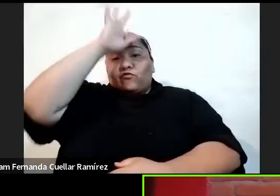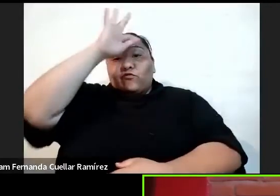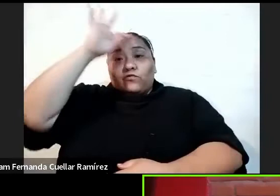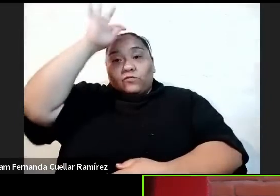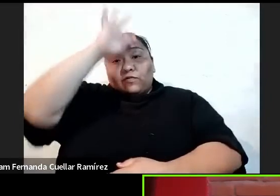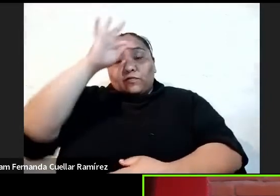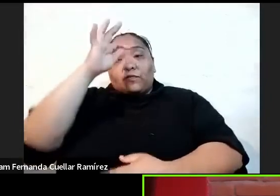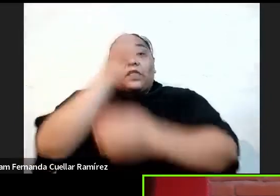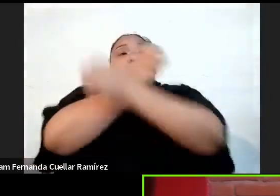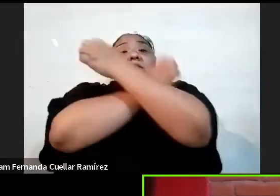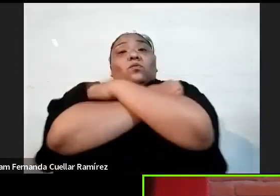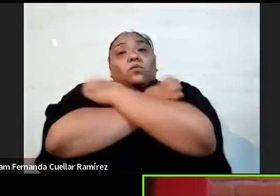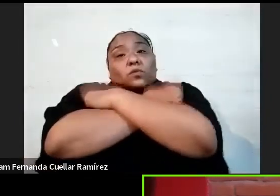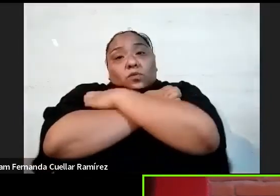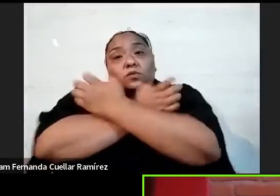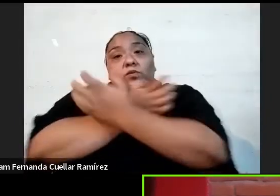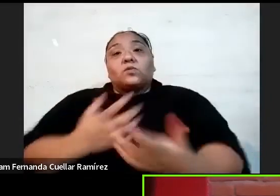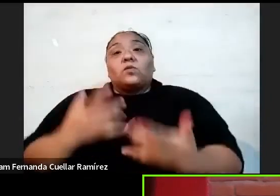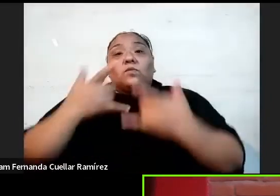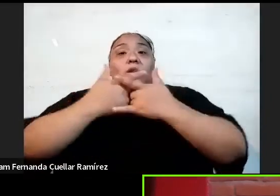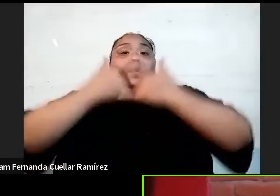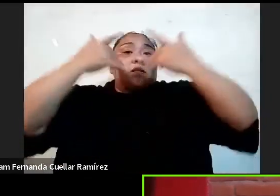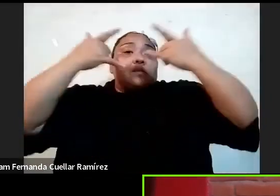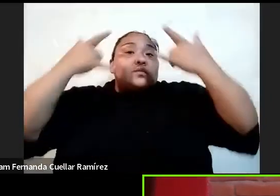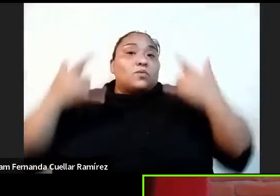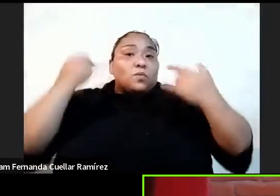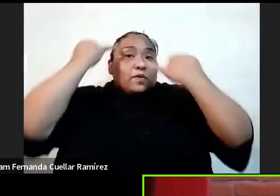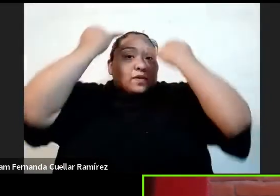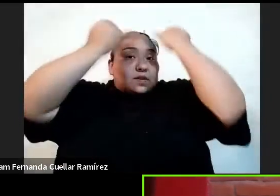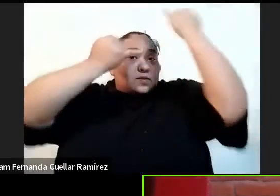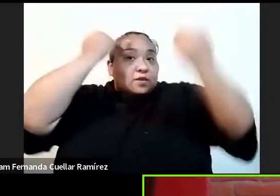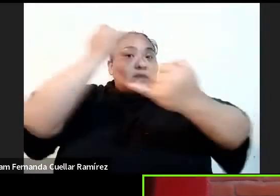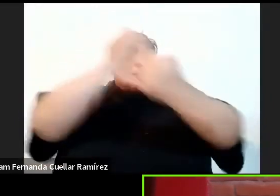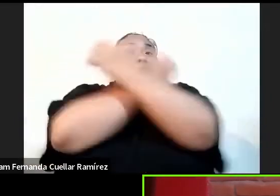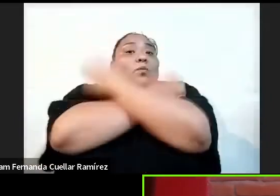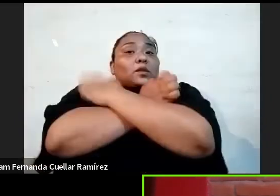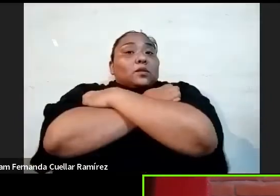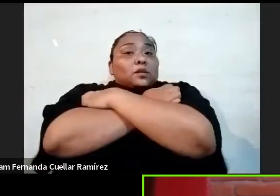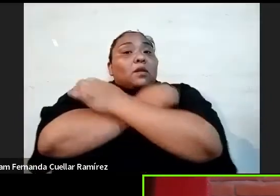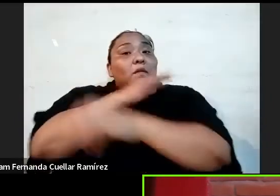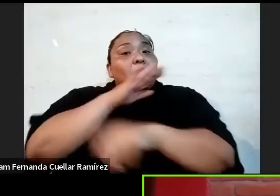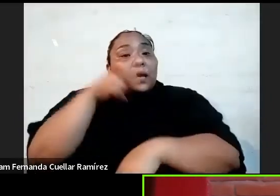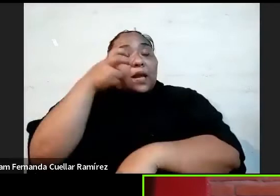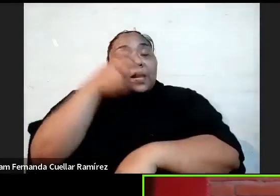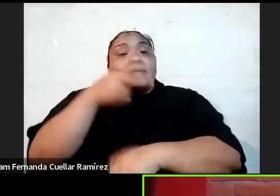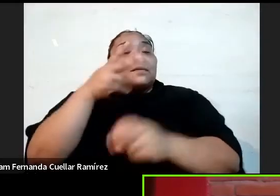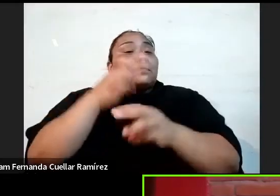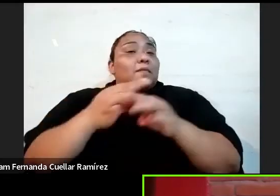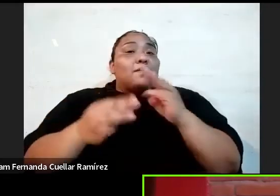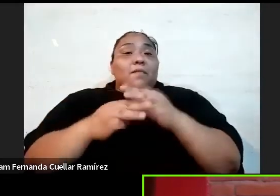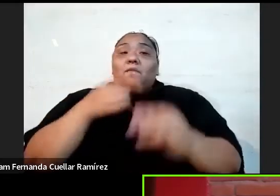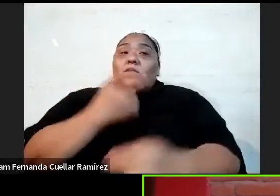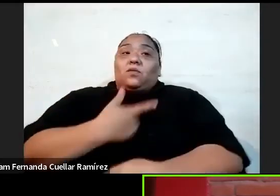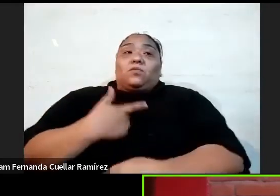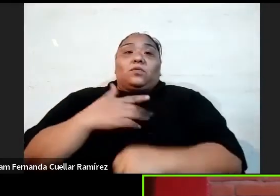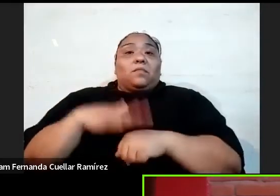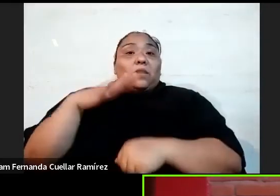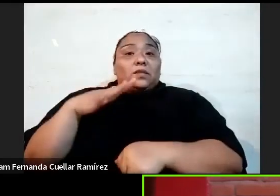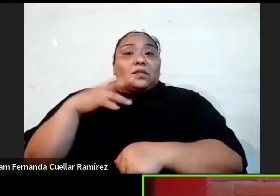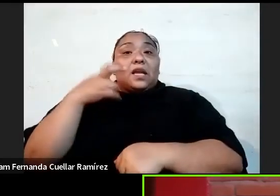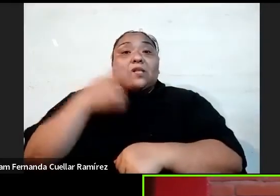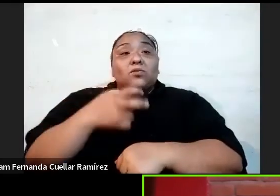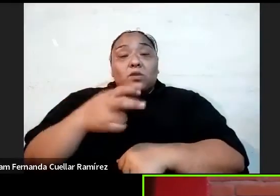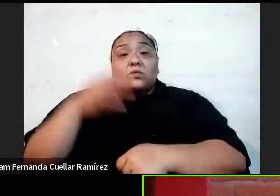educación, historia de las ideas educativas principalmente, que filosóficamente puedes ver la pedagogía de